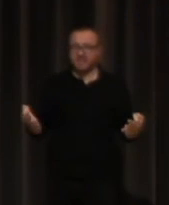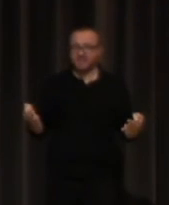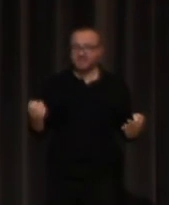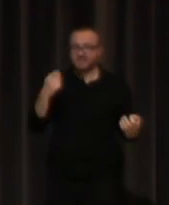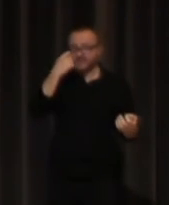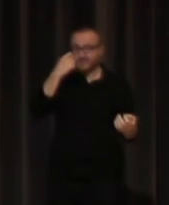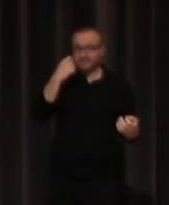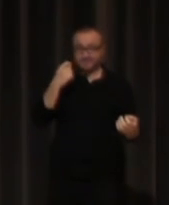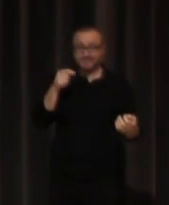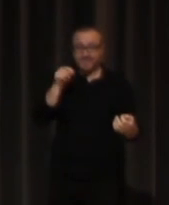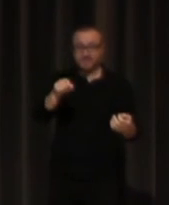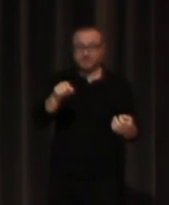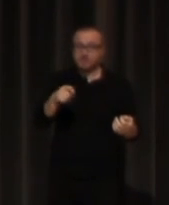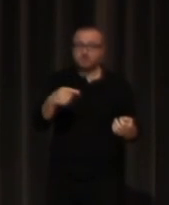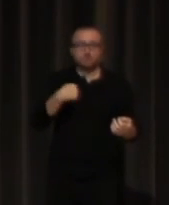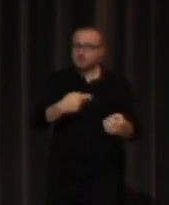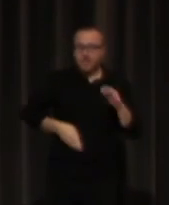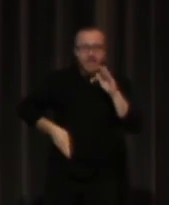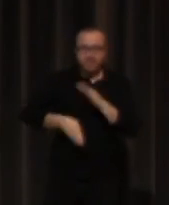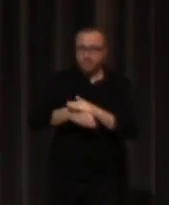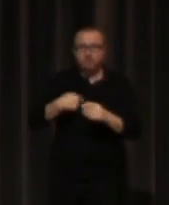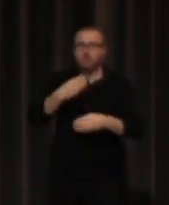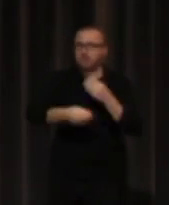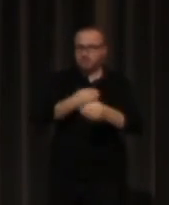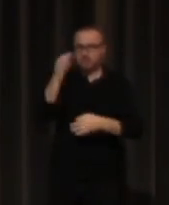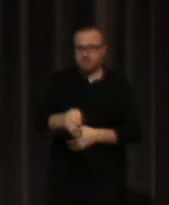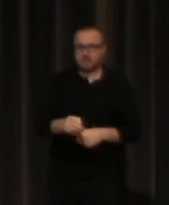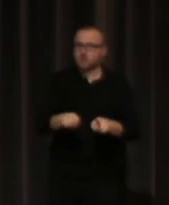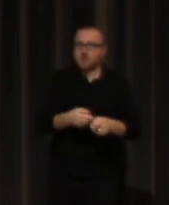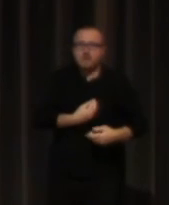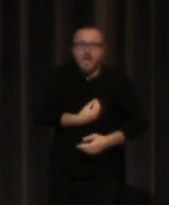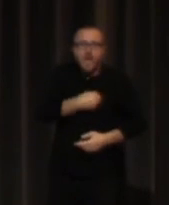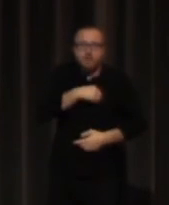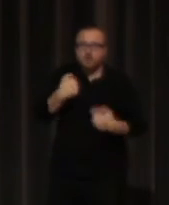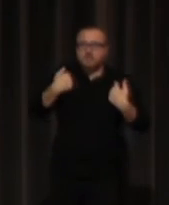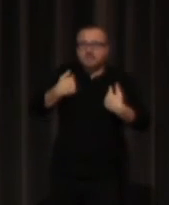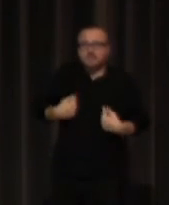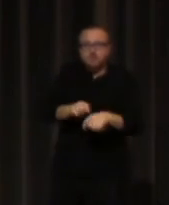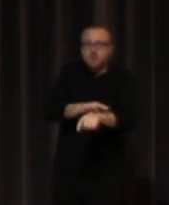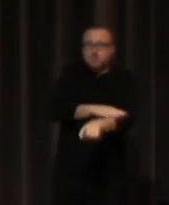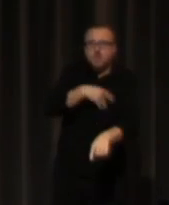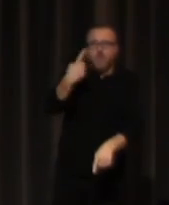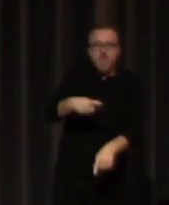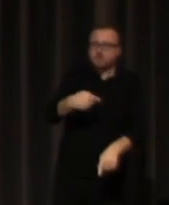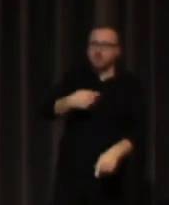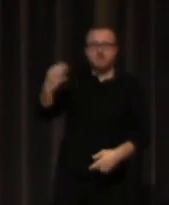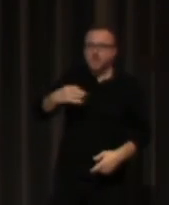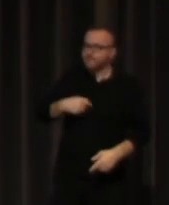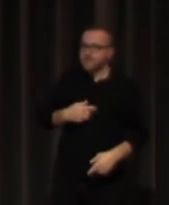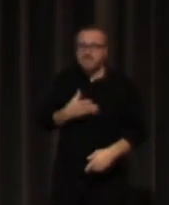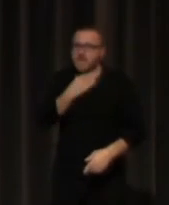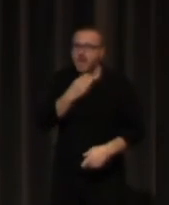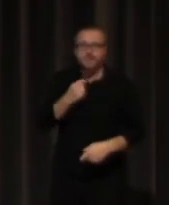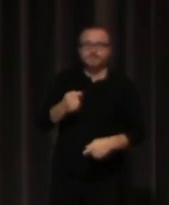però no podem no fer-ho. És aquest enamorament, no? De dir, jo això ho he de fer, i ho he de posar, i que es vegi, i